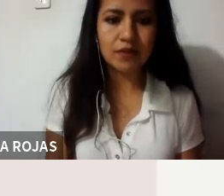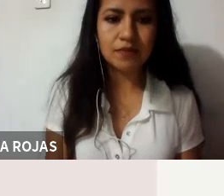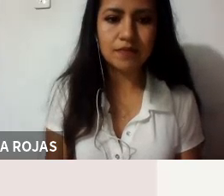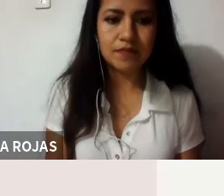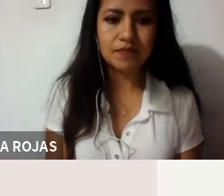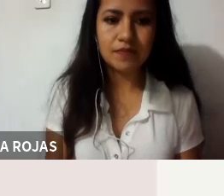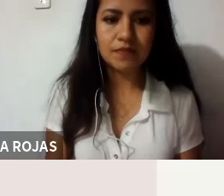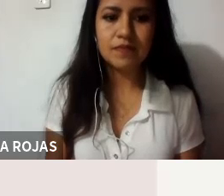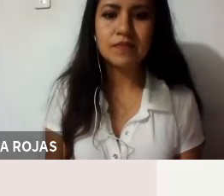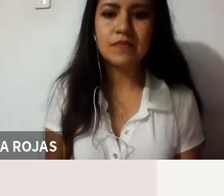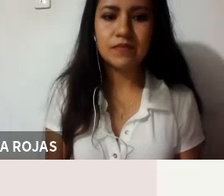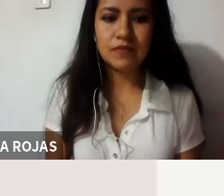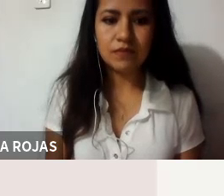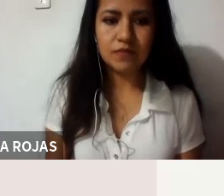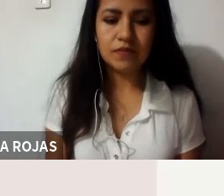Respuesta.